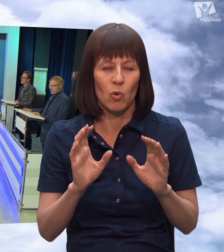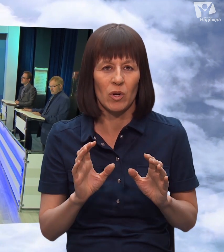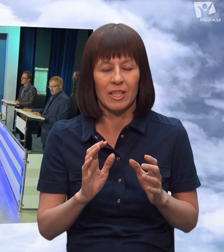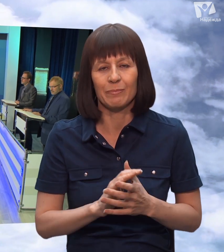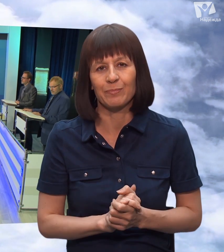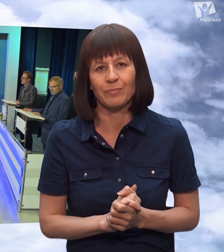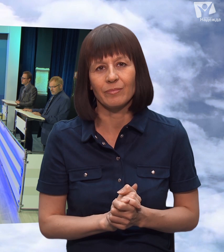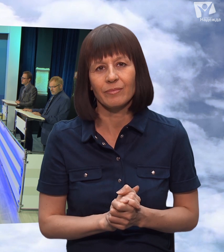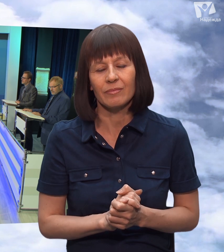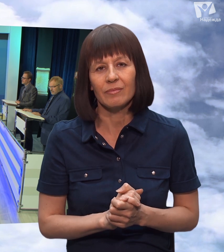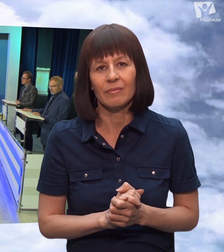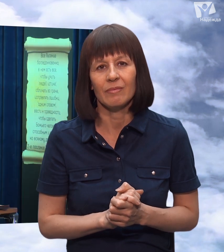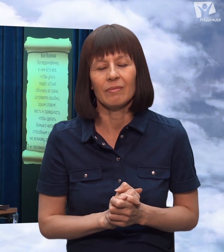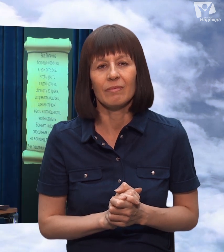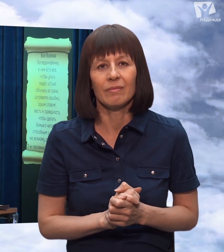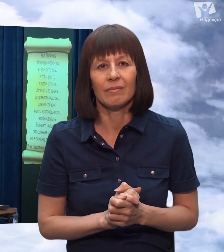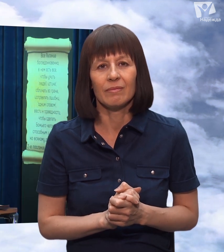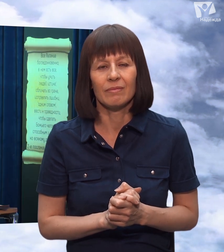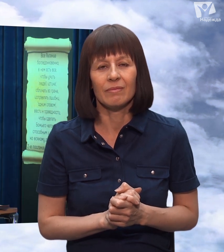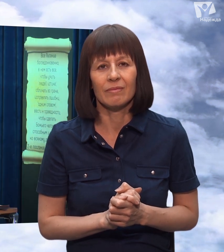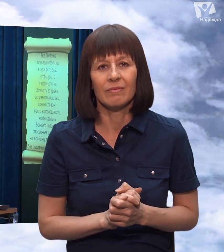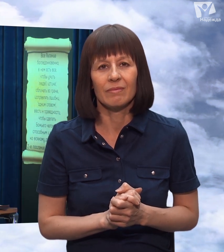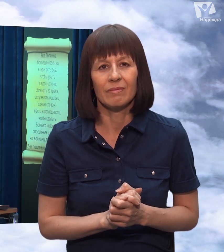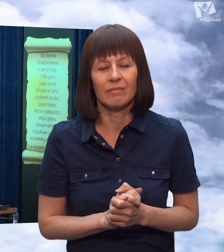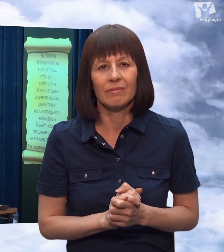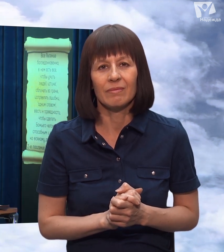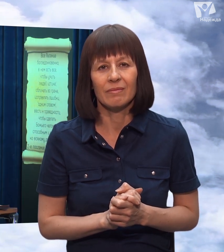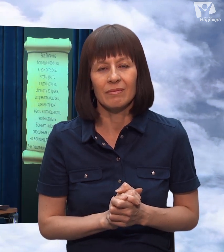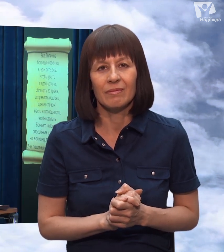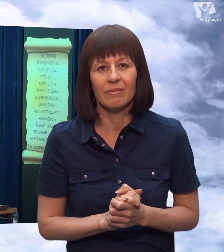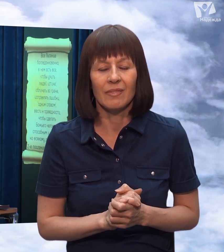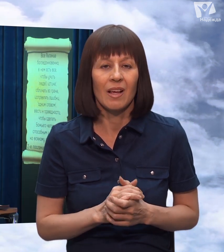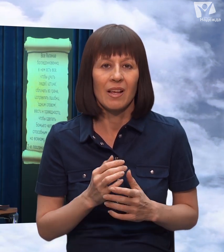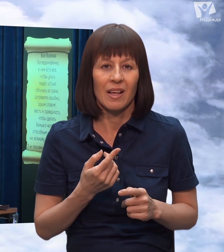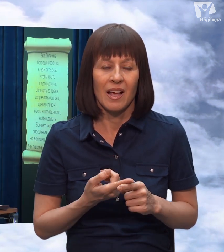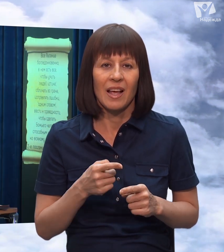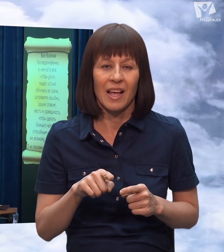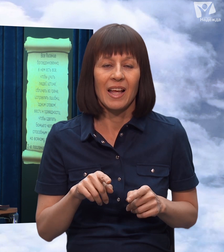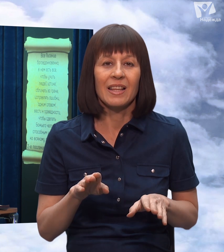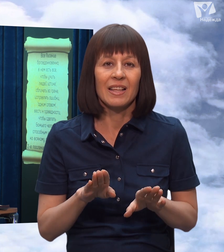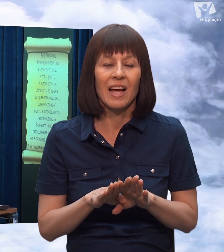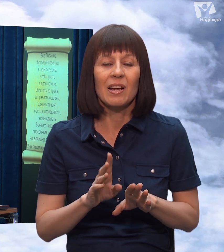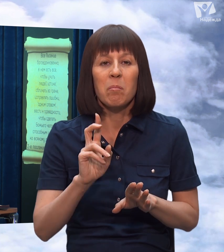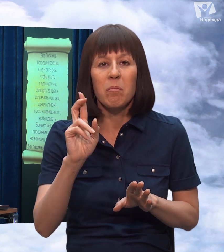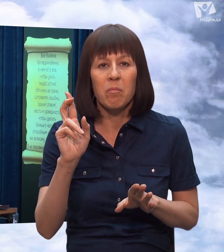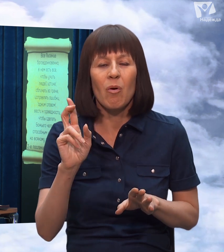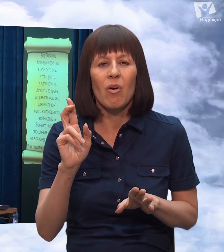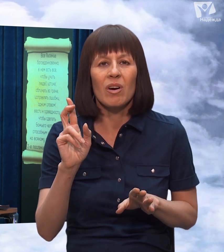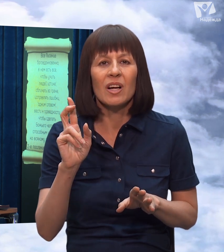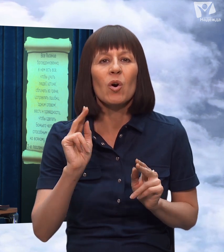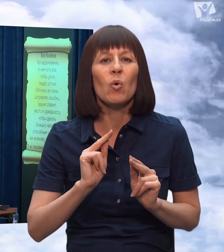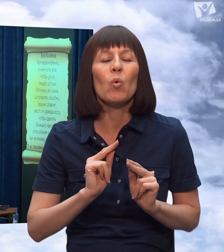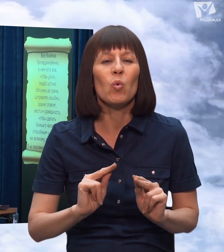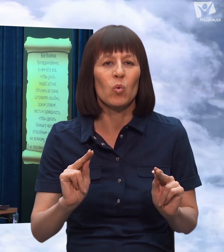своих слушателей читателей и вот в этом плане методологический это конечно божественная педагогика и очень